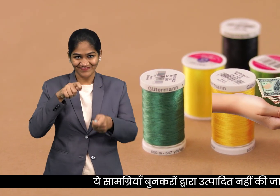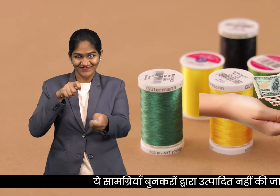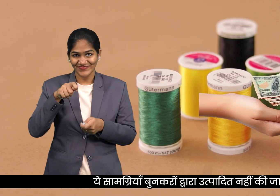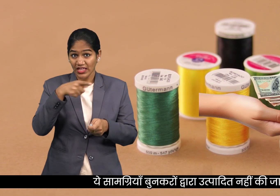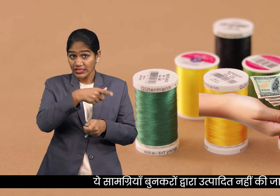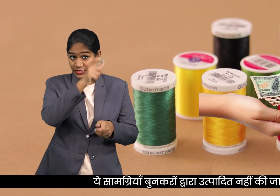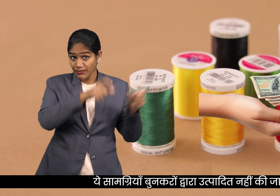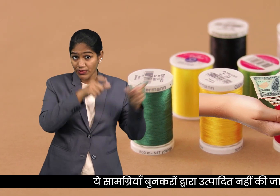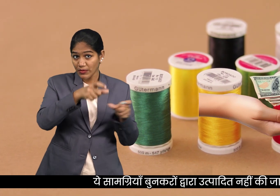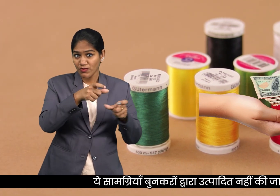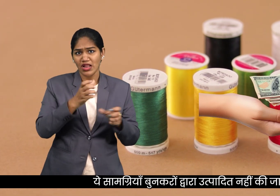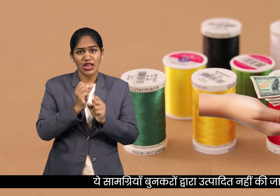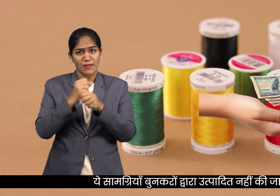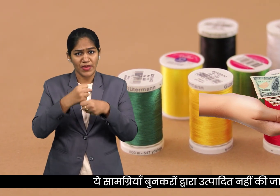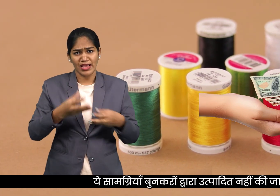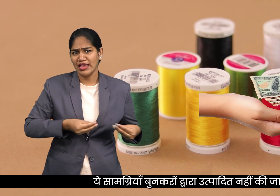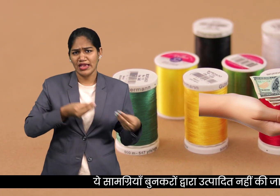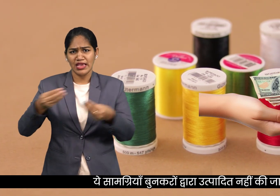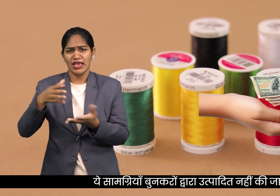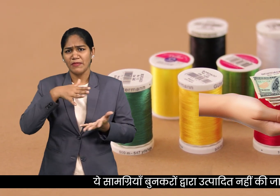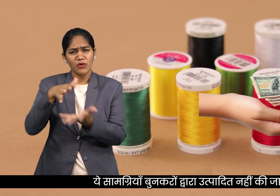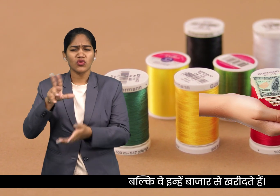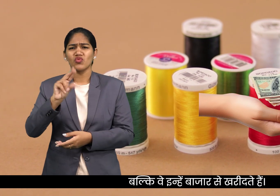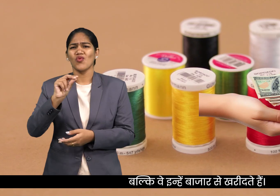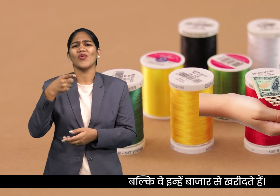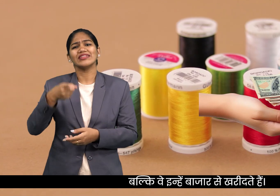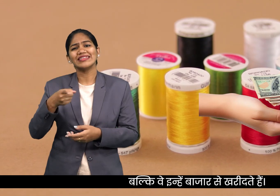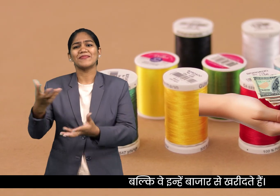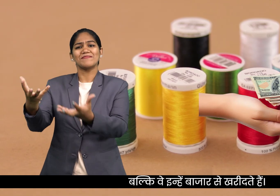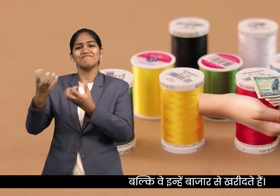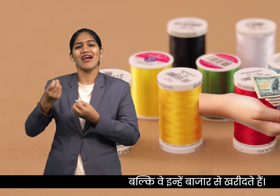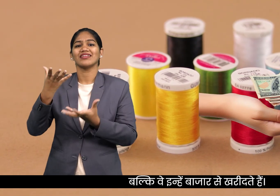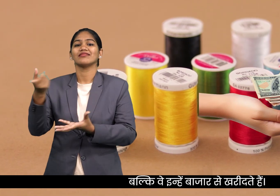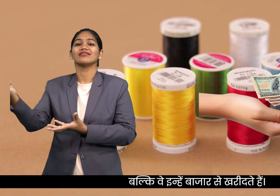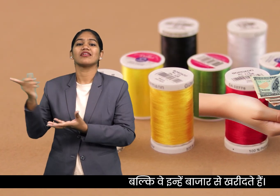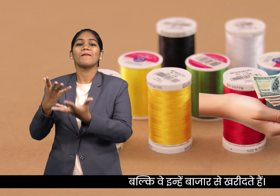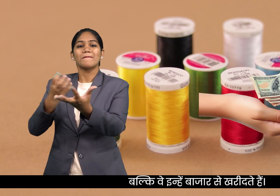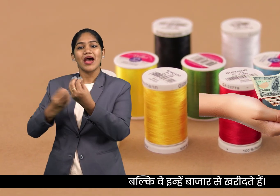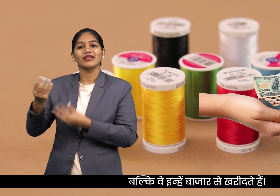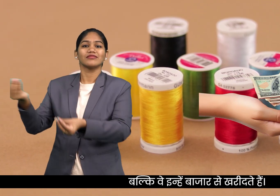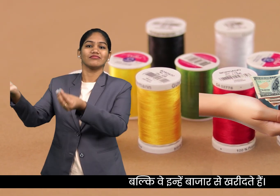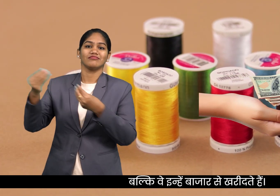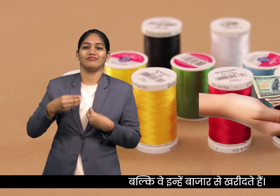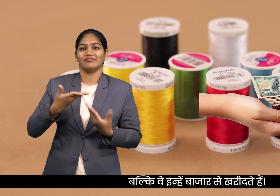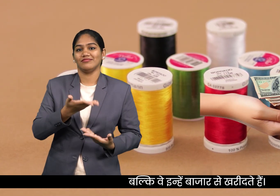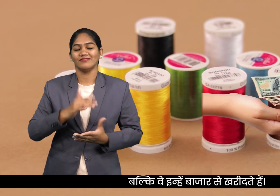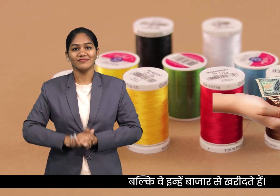सामग्रियां बुनकरों द्वारा उत्पादित नहीं की जाती, बल्कि वे इन्हें बाजार से खरीदते हैं।